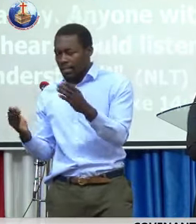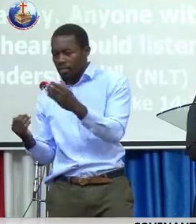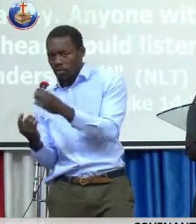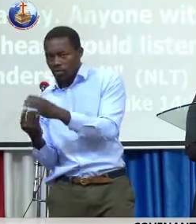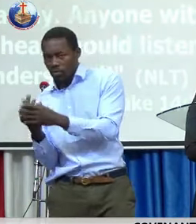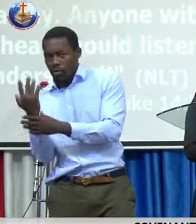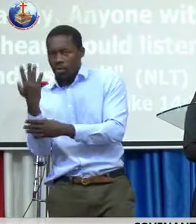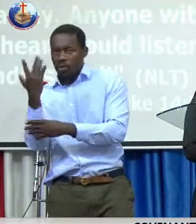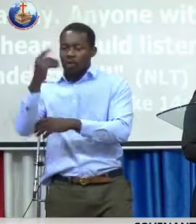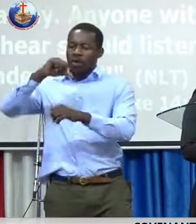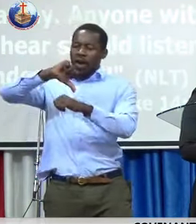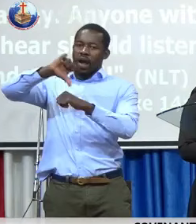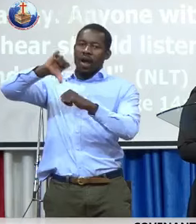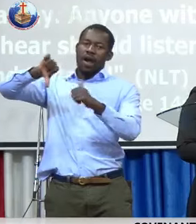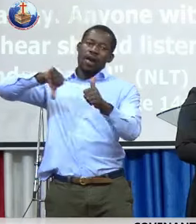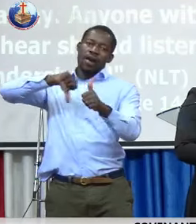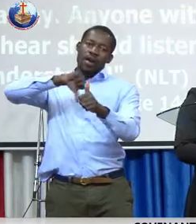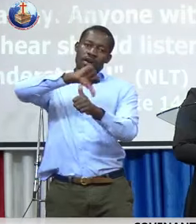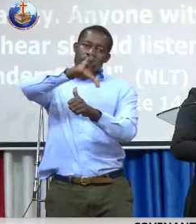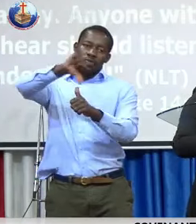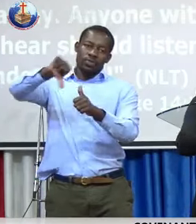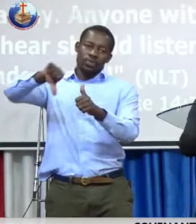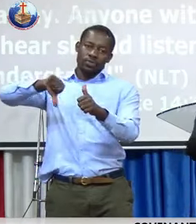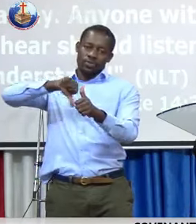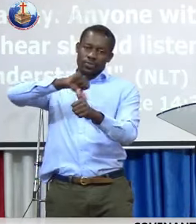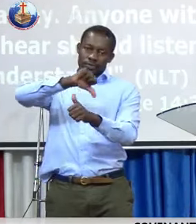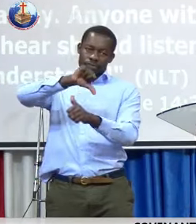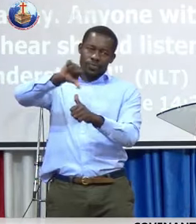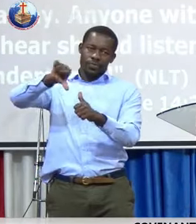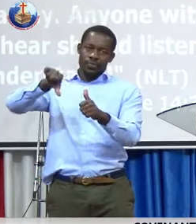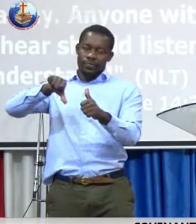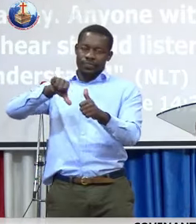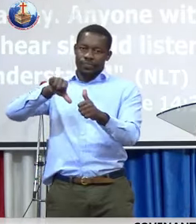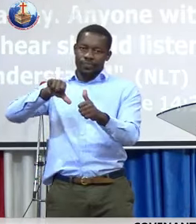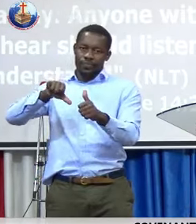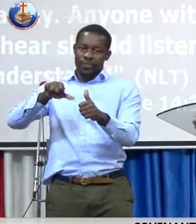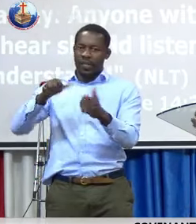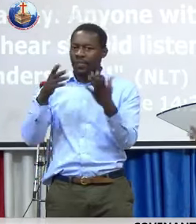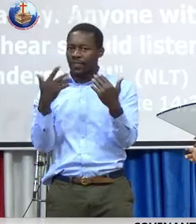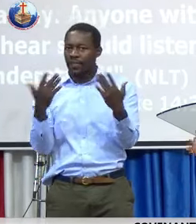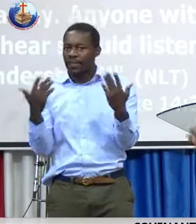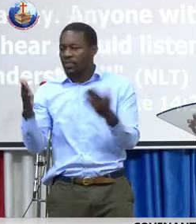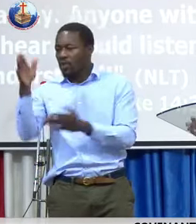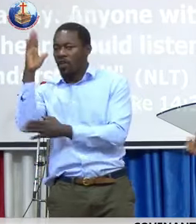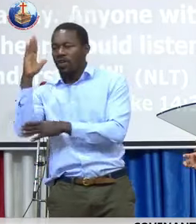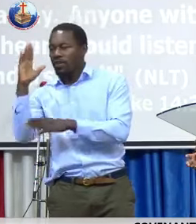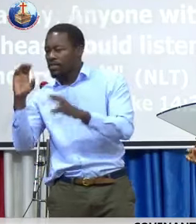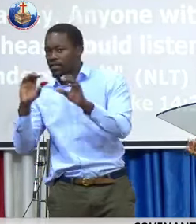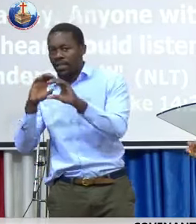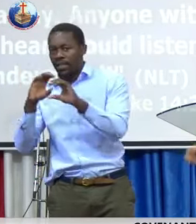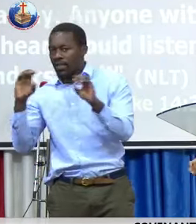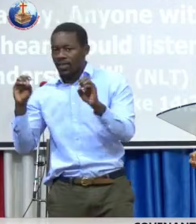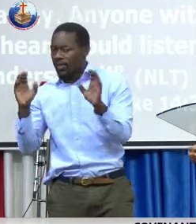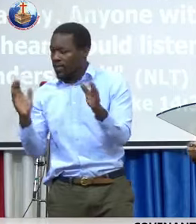Chochote ambacho ni cha Mungu kinafaa kukubaliwa kikuzwe. And anything that is not of God should be discouraged